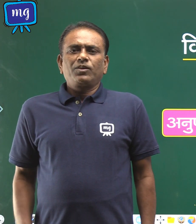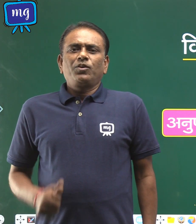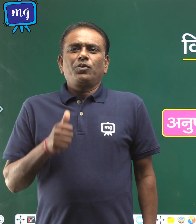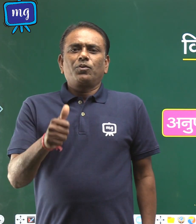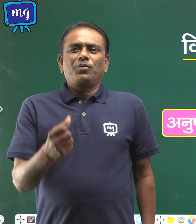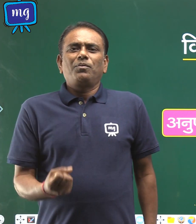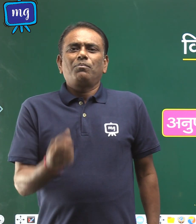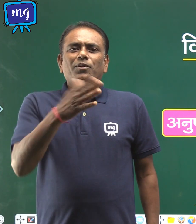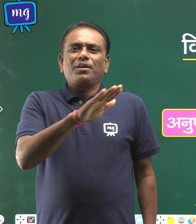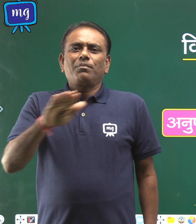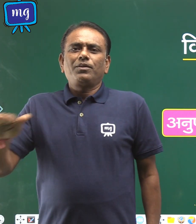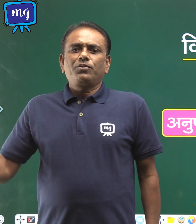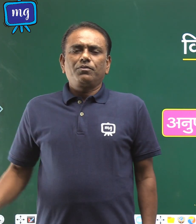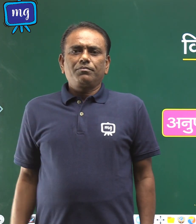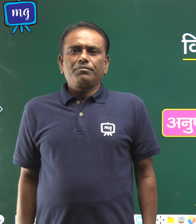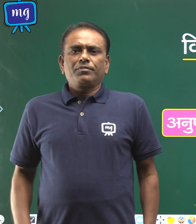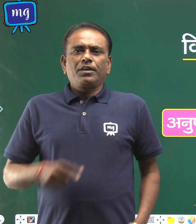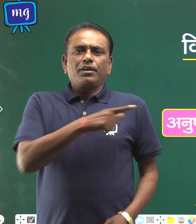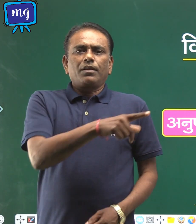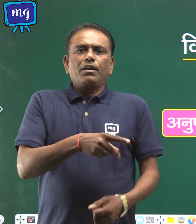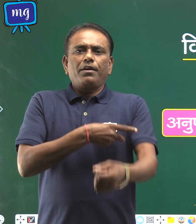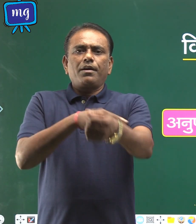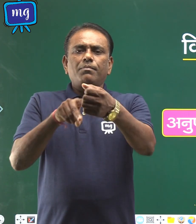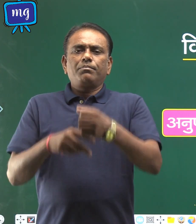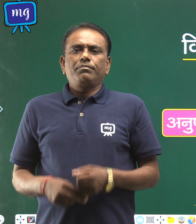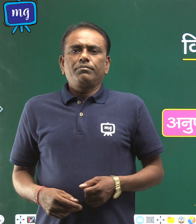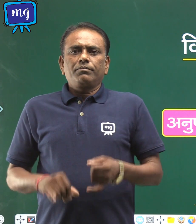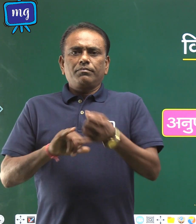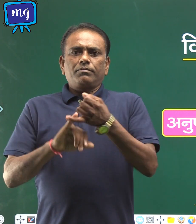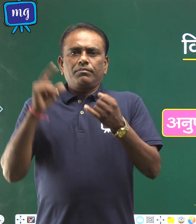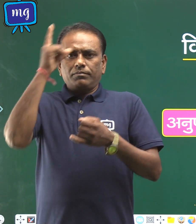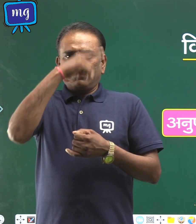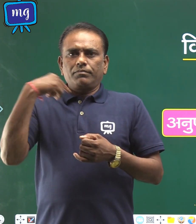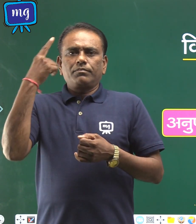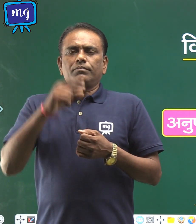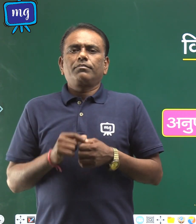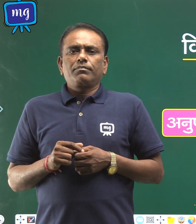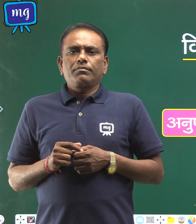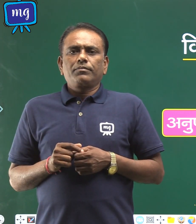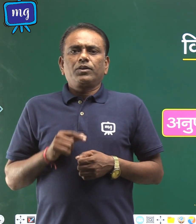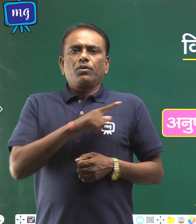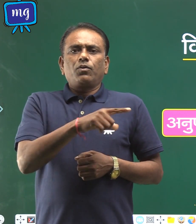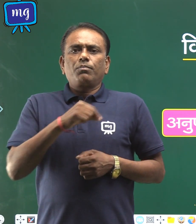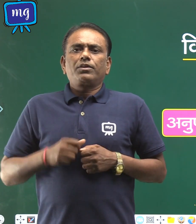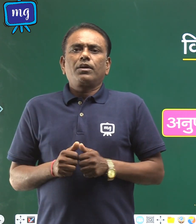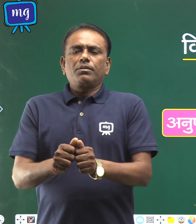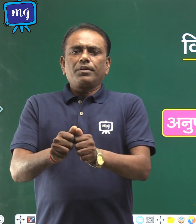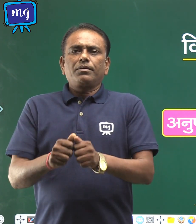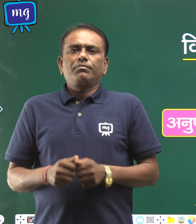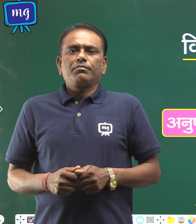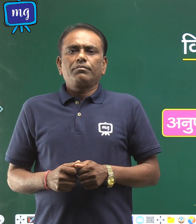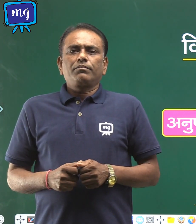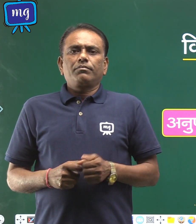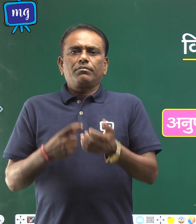गुड मॉर्निंग बच्चों, मेरा नाम संतोष कुमार और मेरे साथ में